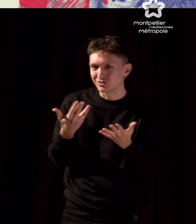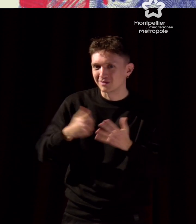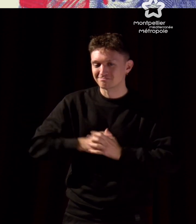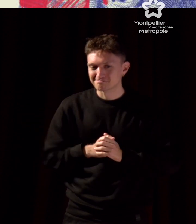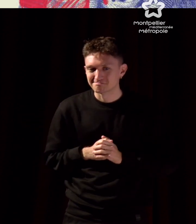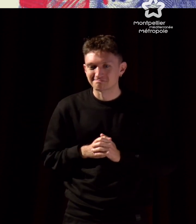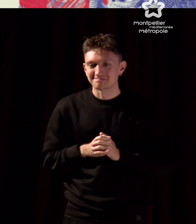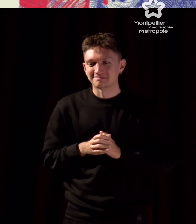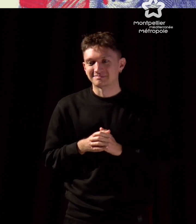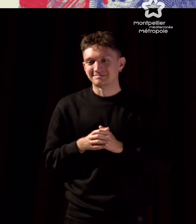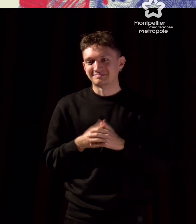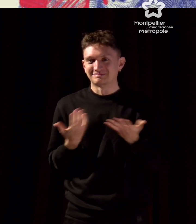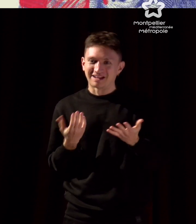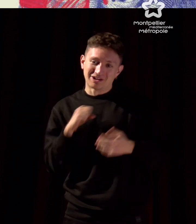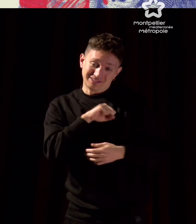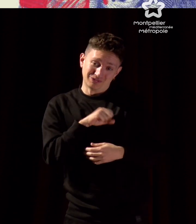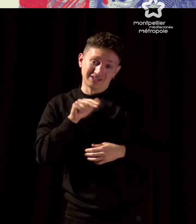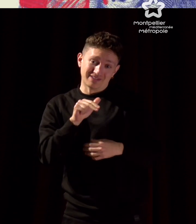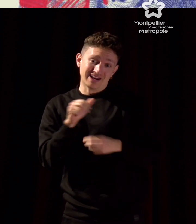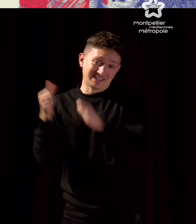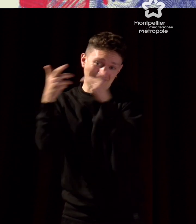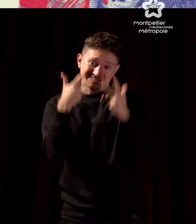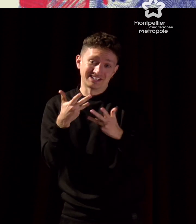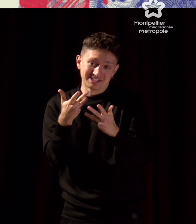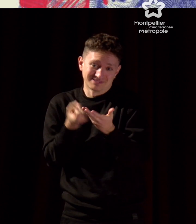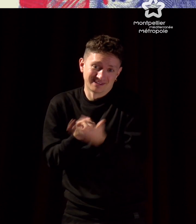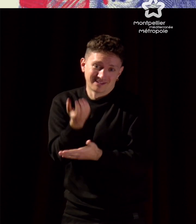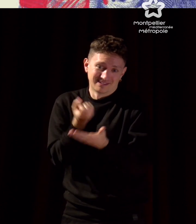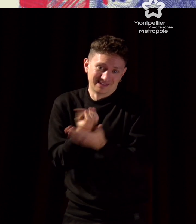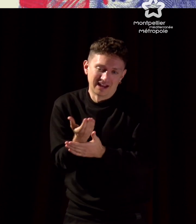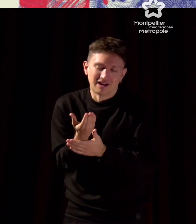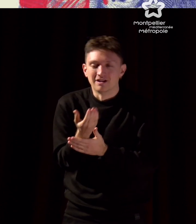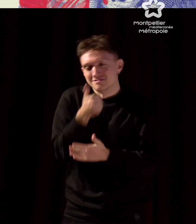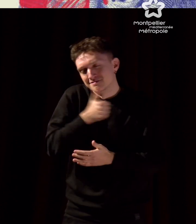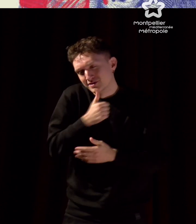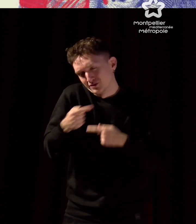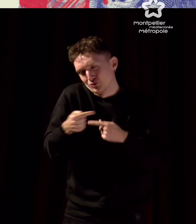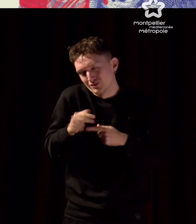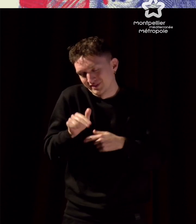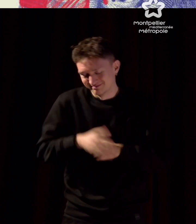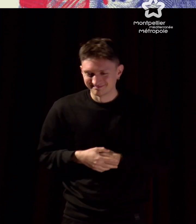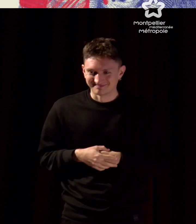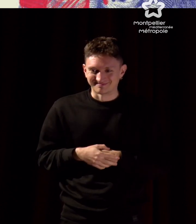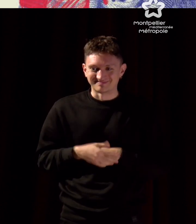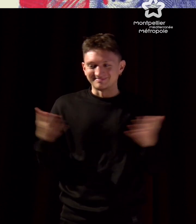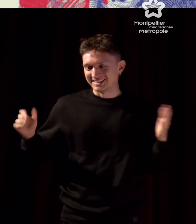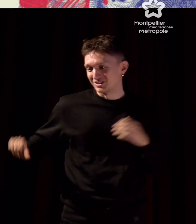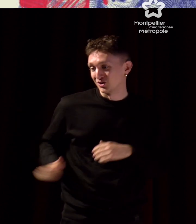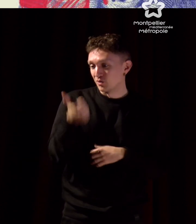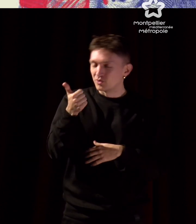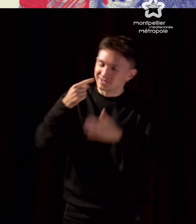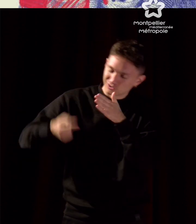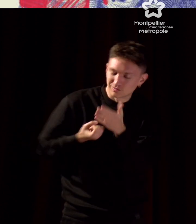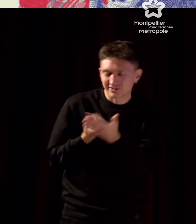Là, je suis désolée, c'est la séquence chiffres. Donc, mais il n'y en a pas pour longtemps. Hein. Alors, déjà, il faut que je vous rappelle qu'est-ce que c'est